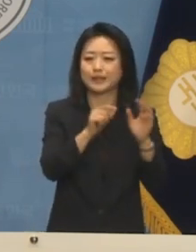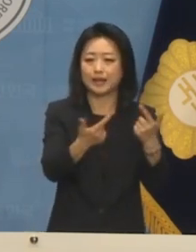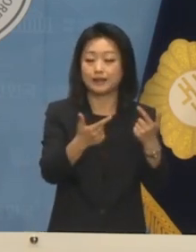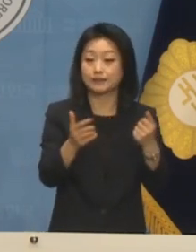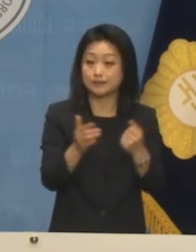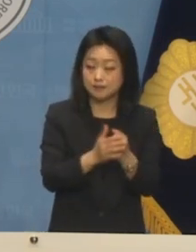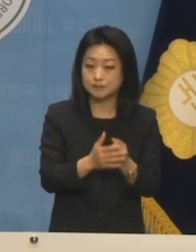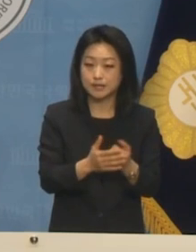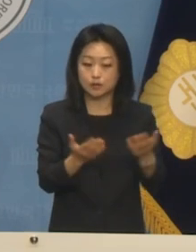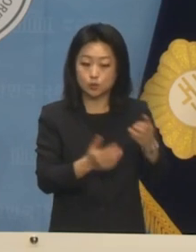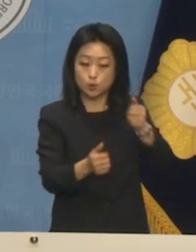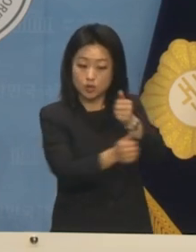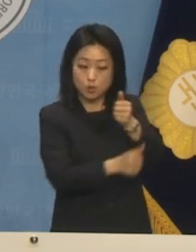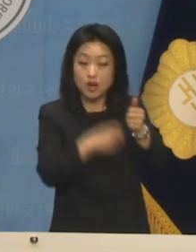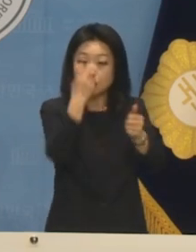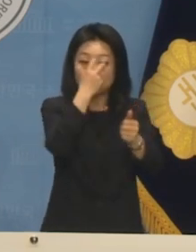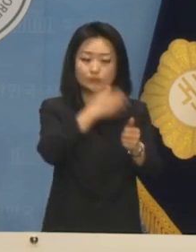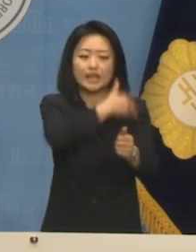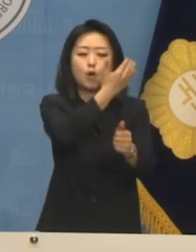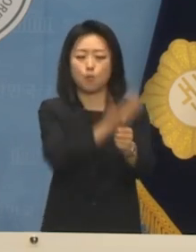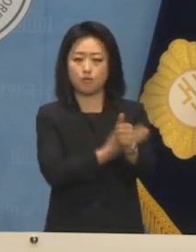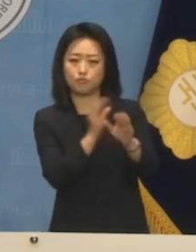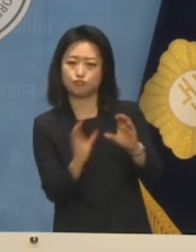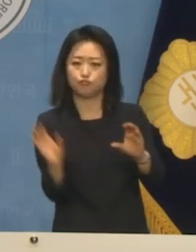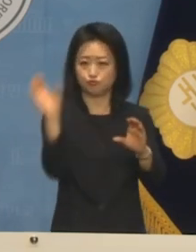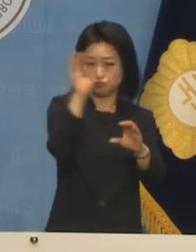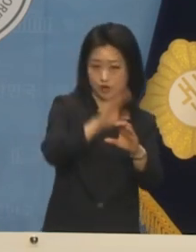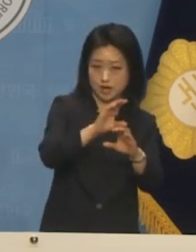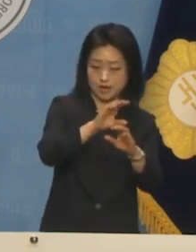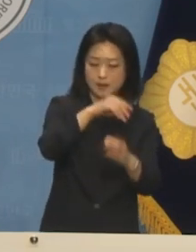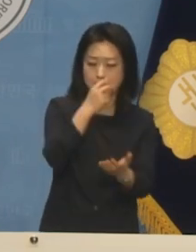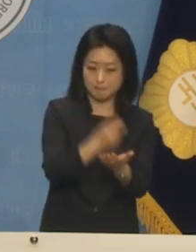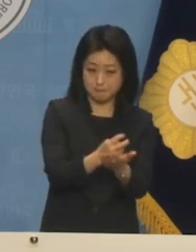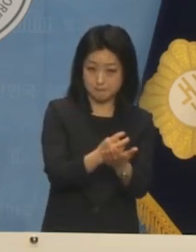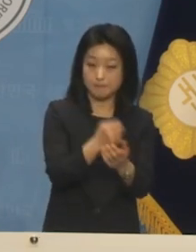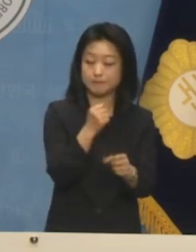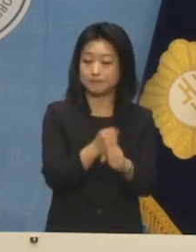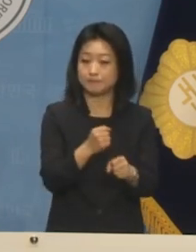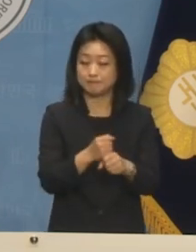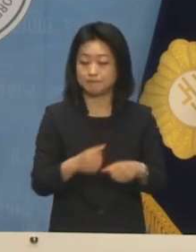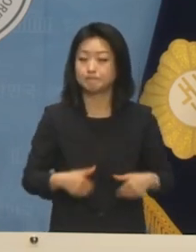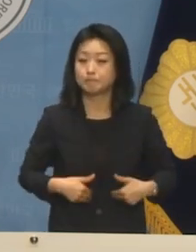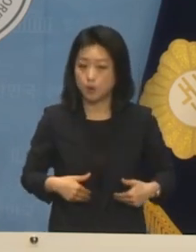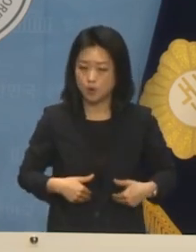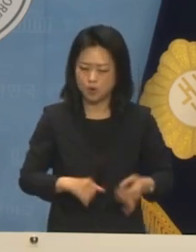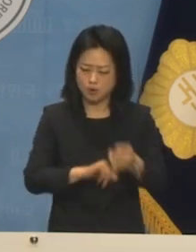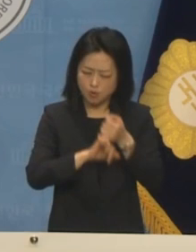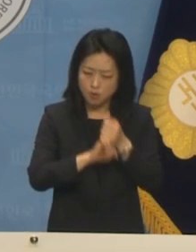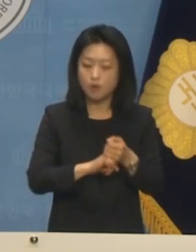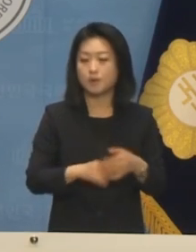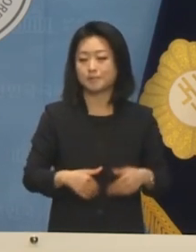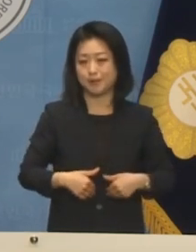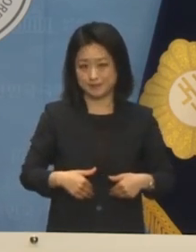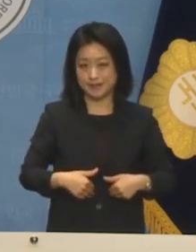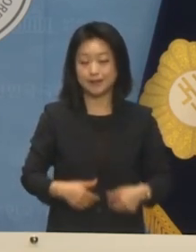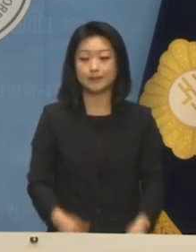따라서 노동위원회 조사권을 강화할 수 있는 제도 자체가 필요한 게 현 시점에 가장 필요하다고 할 수 있습니다.